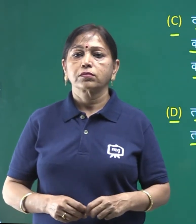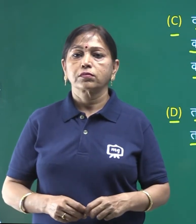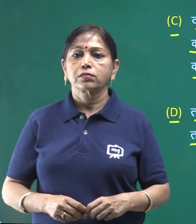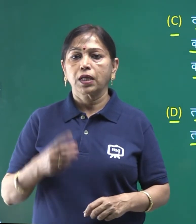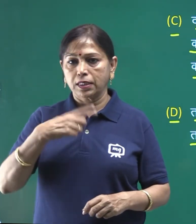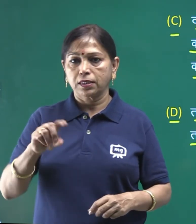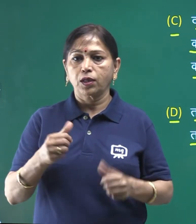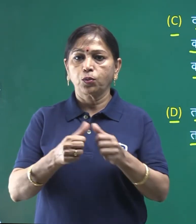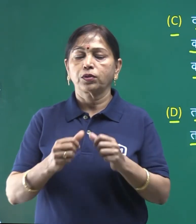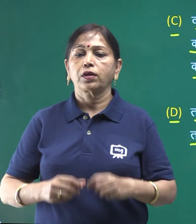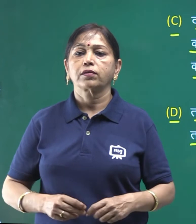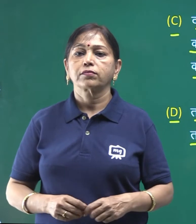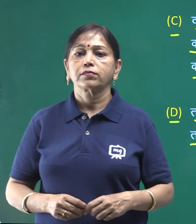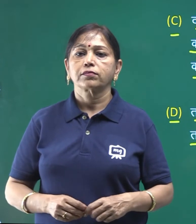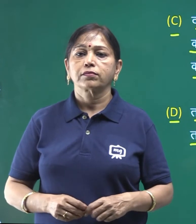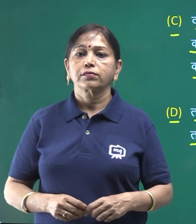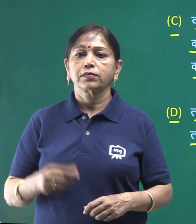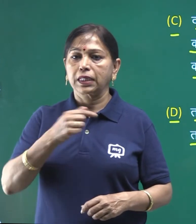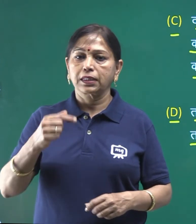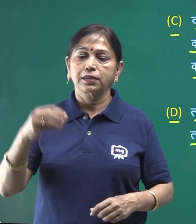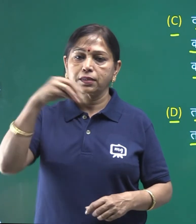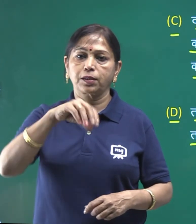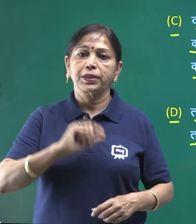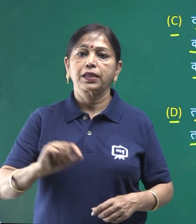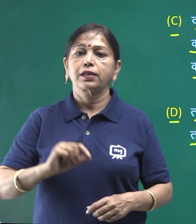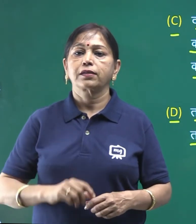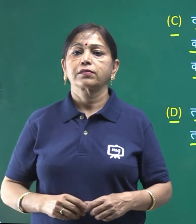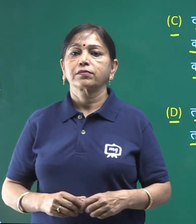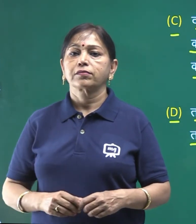सही ऑप्शन रिक्त स्थान में लिखें।